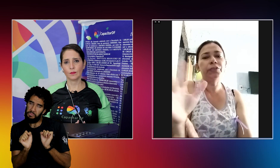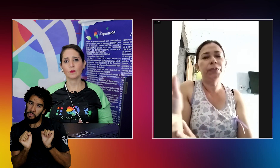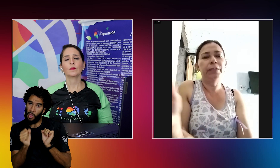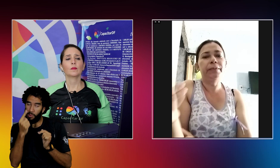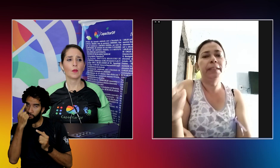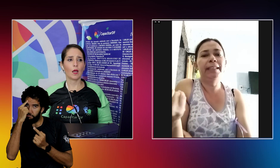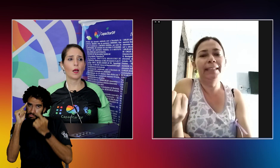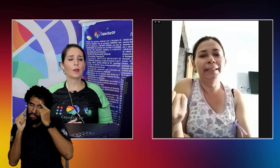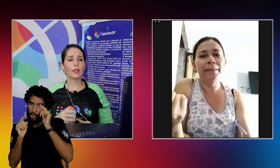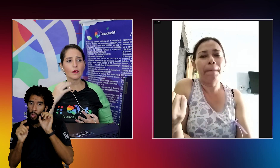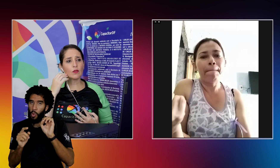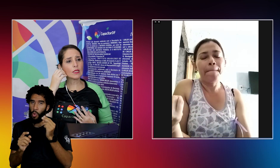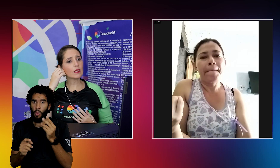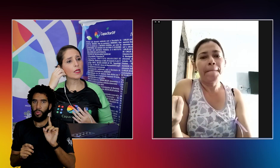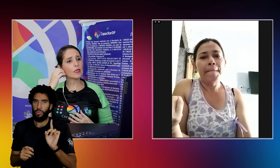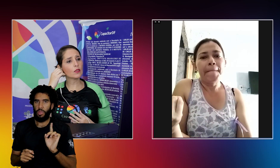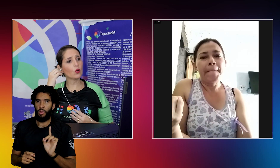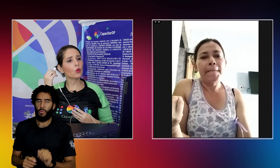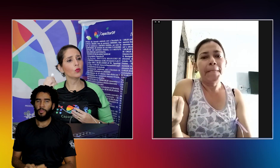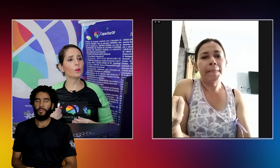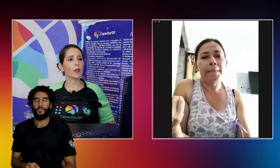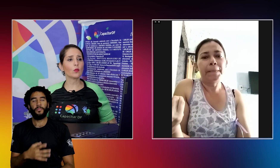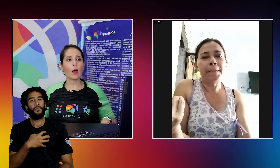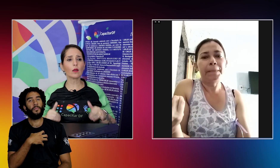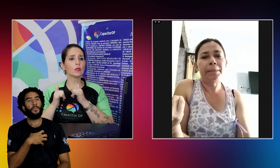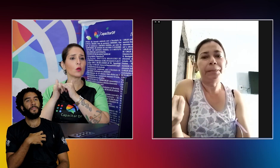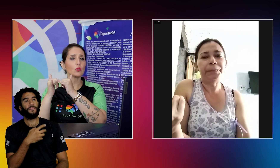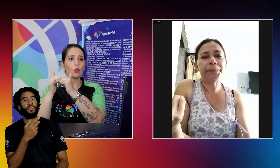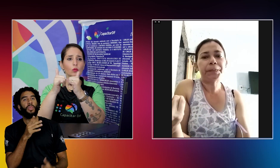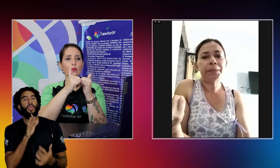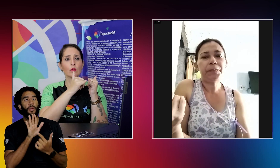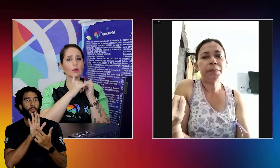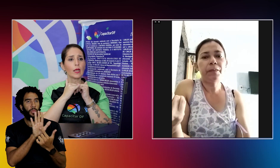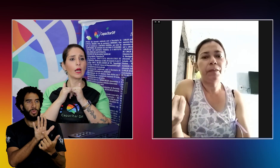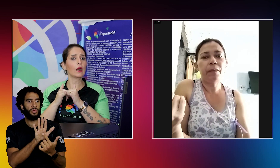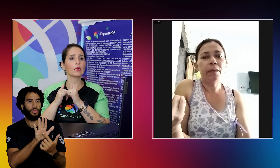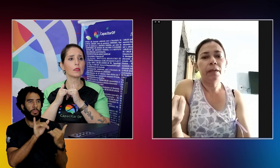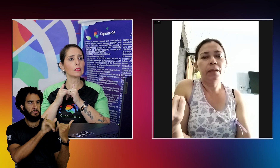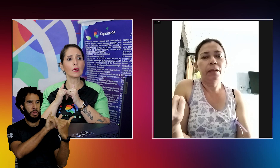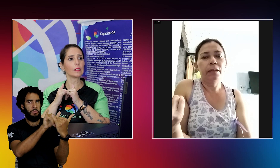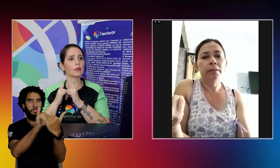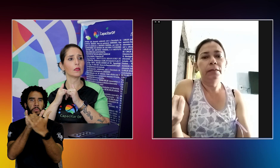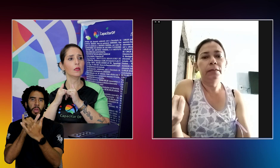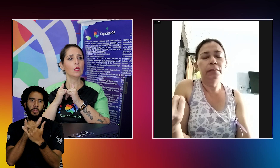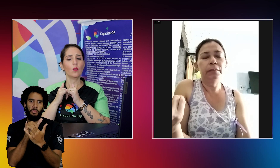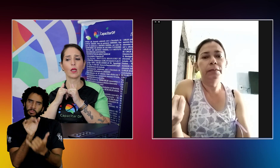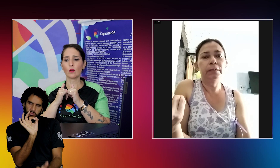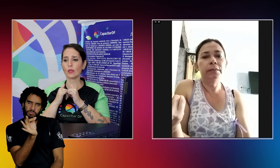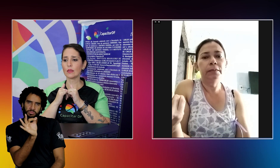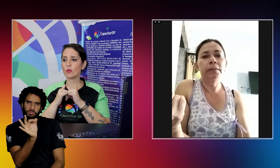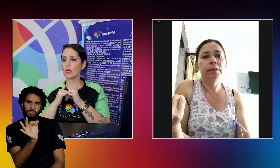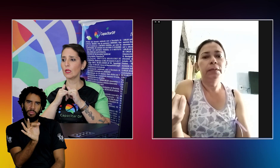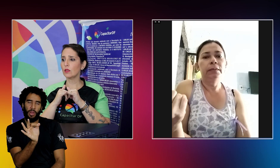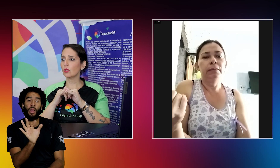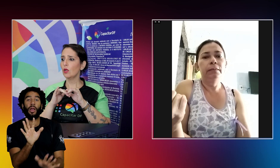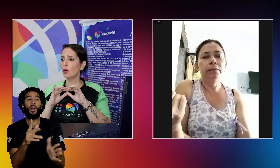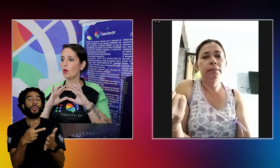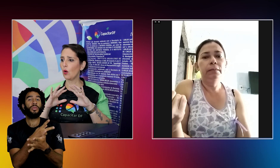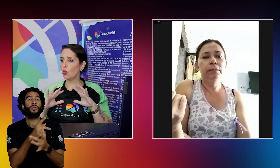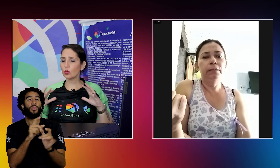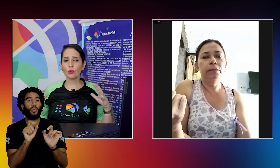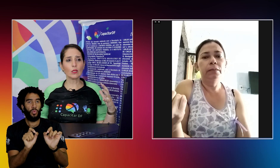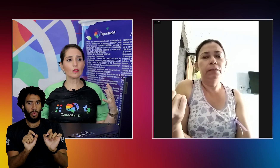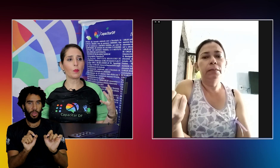ou não, né? A maneira que você sinalizou perdoar uns aos outros não está errada, é certa. O que acontece é o seguinte,